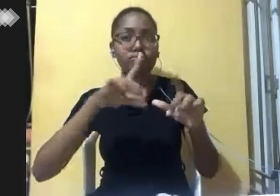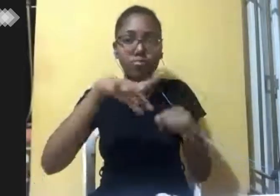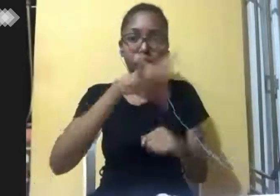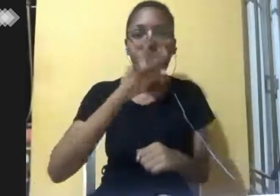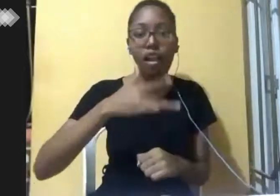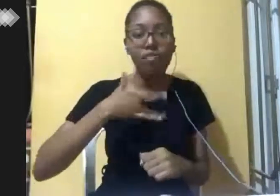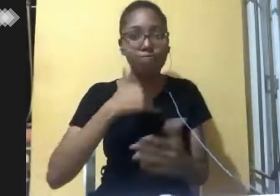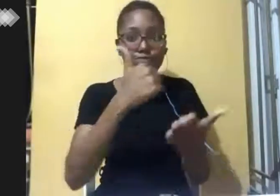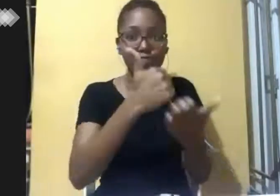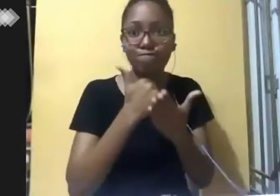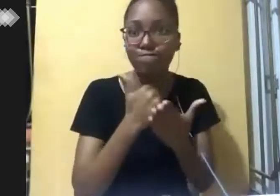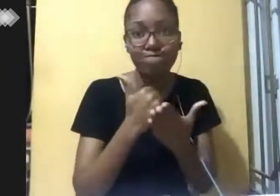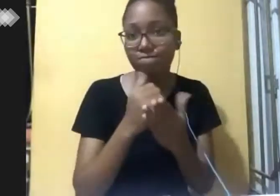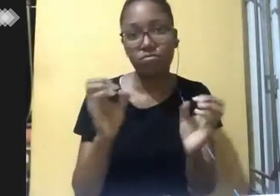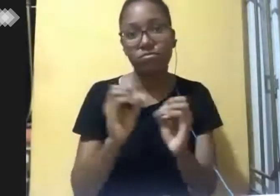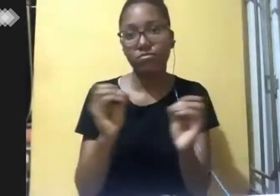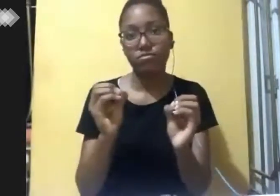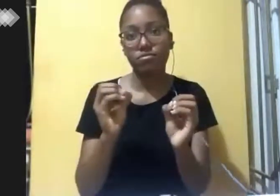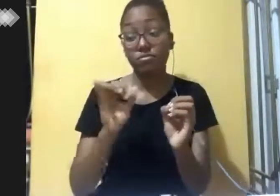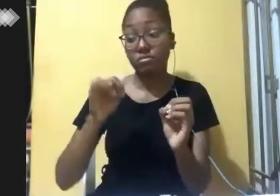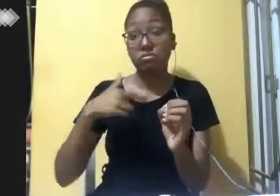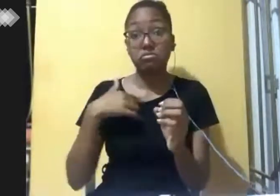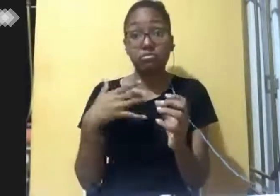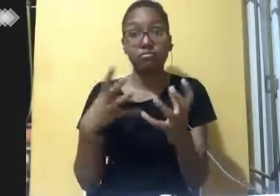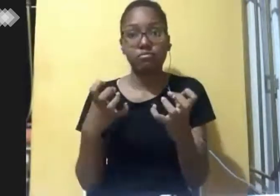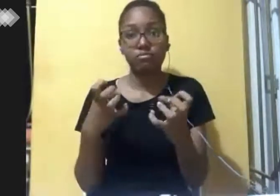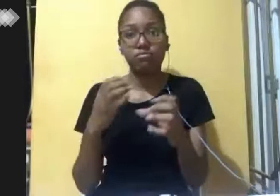Entonces quería compartir eso con ustedes.